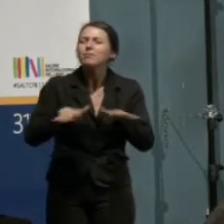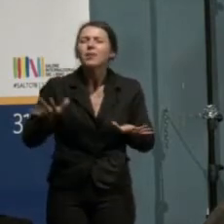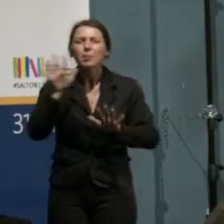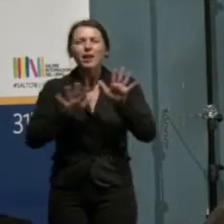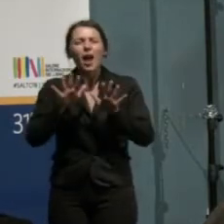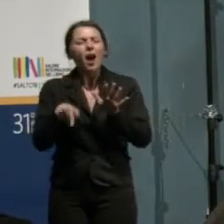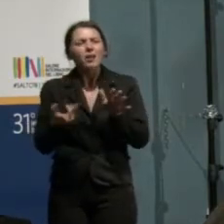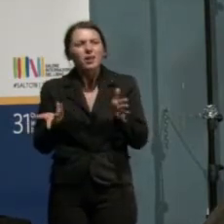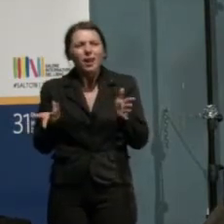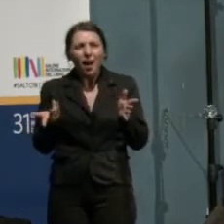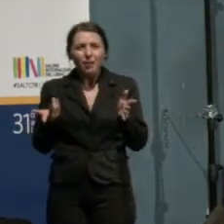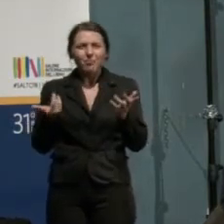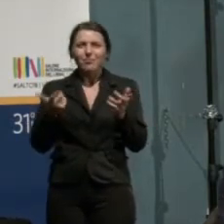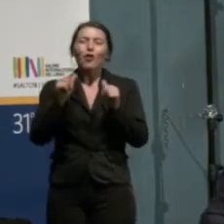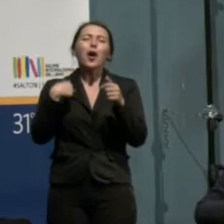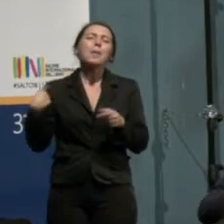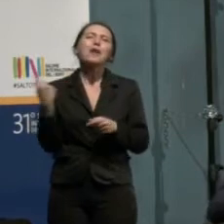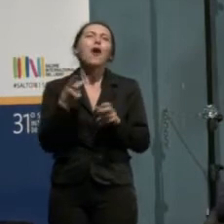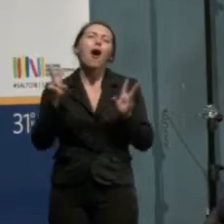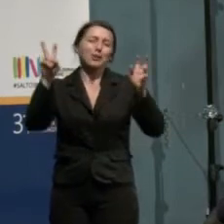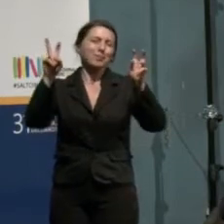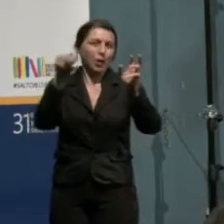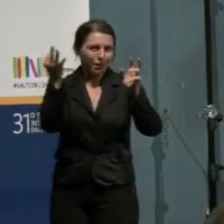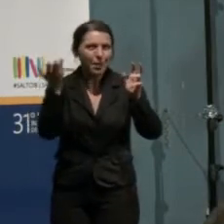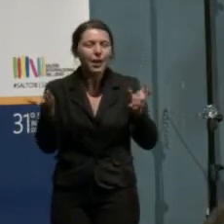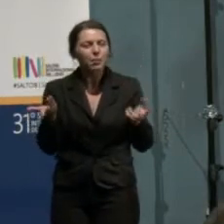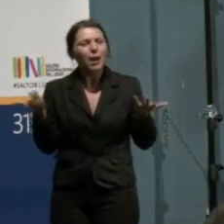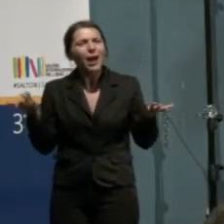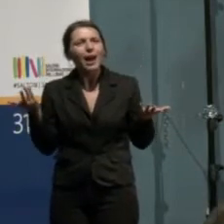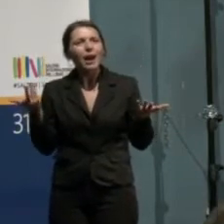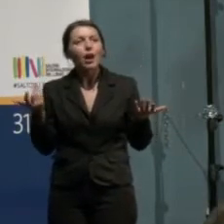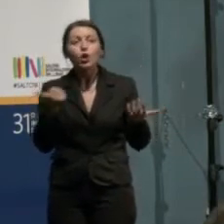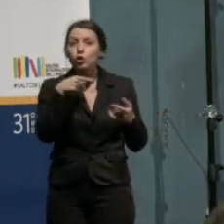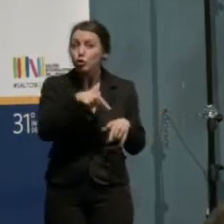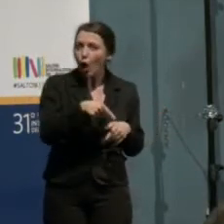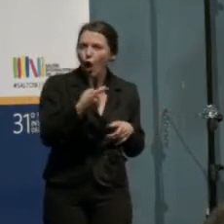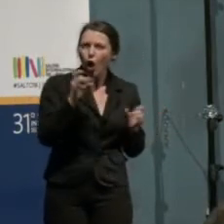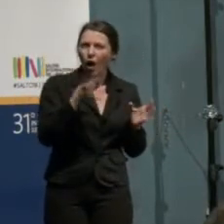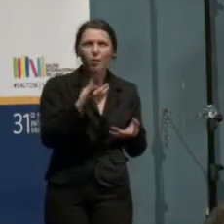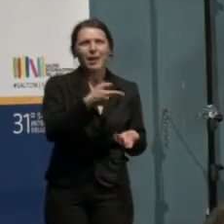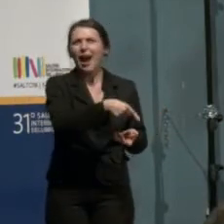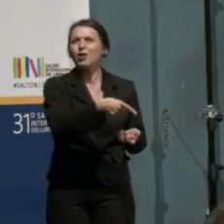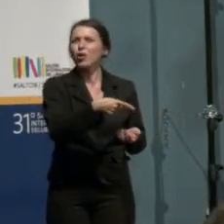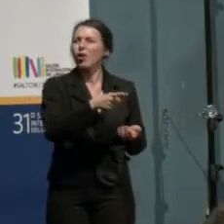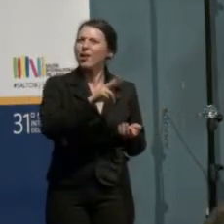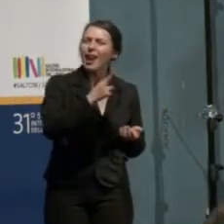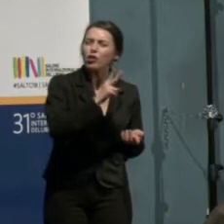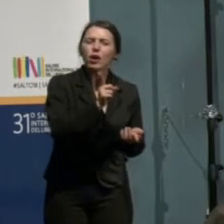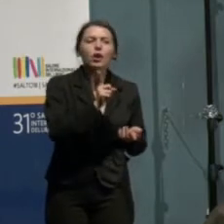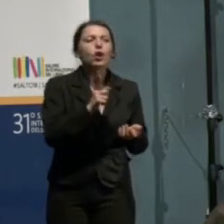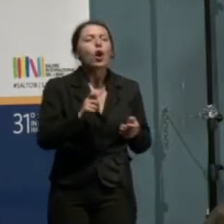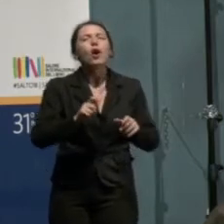professionale ma è una cosa che può rappresentare in molti casi non solo il caso del genere ma nel caso di tanti giornalisti che in